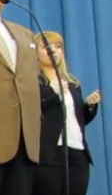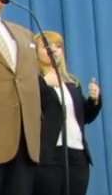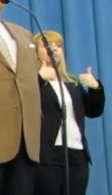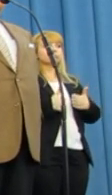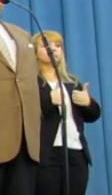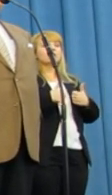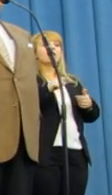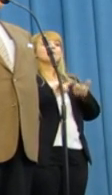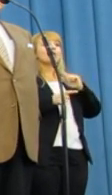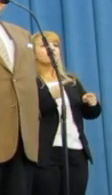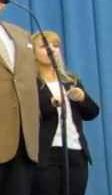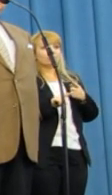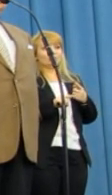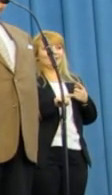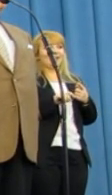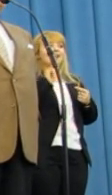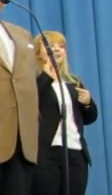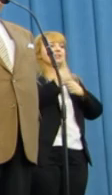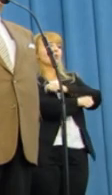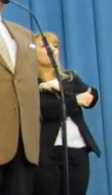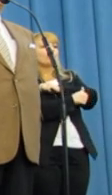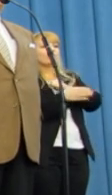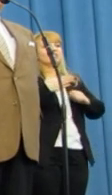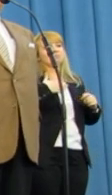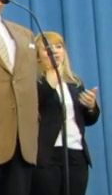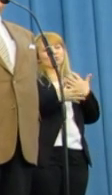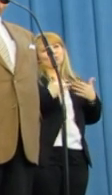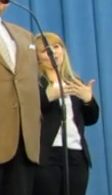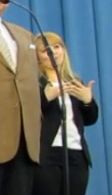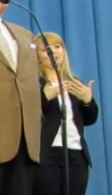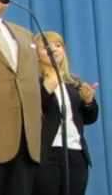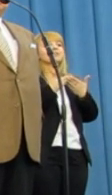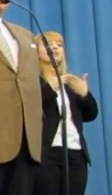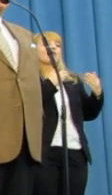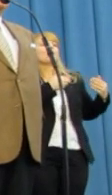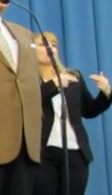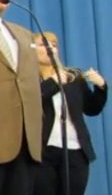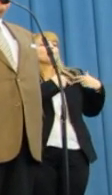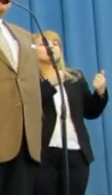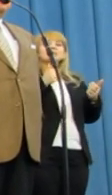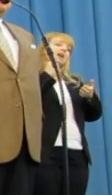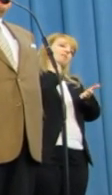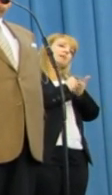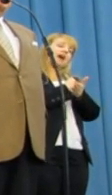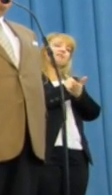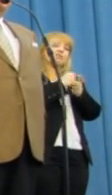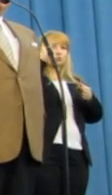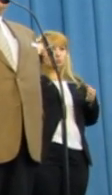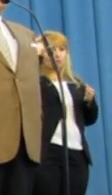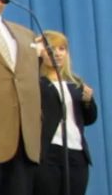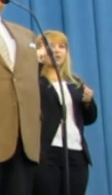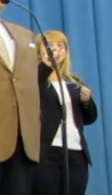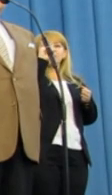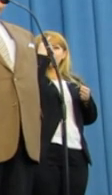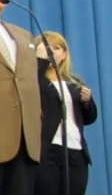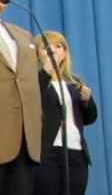a te argumenty mają kiepskie. Natomiast co do Komisji Sprawiedliwości i Praw Człowieka, no wymyślili, szczerze mówiąc, zawsze się śmieję. No